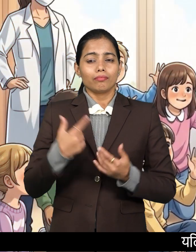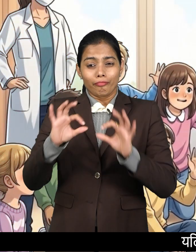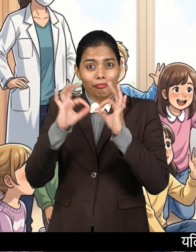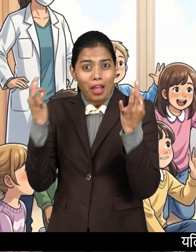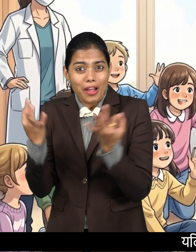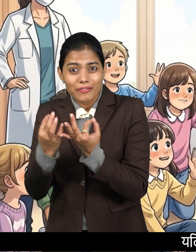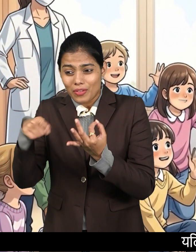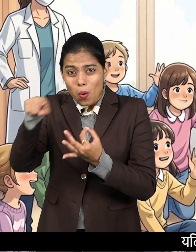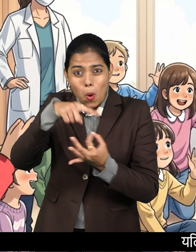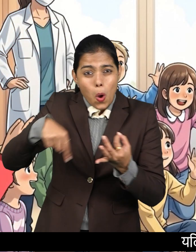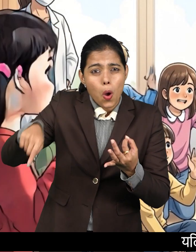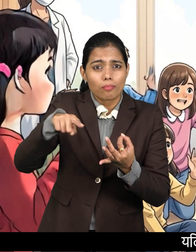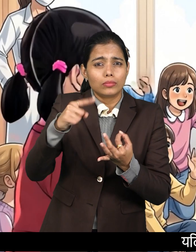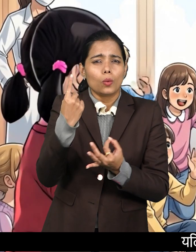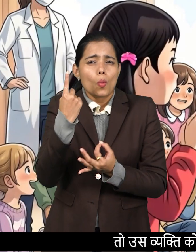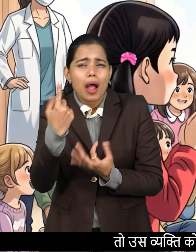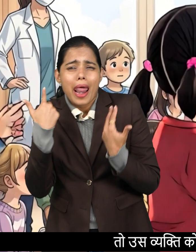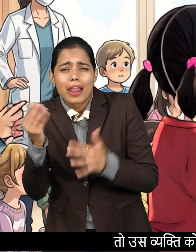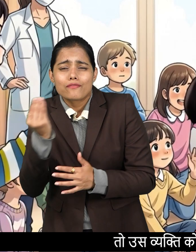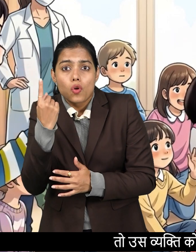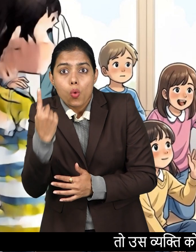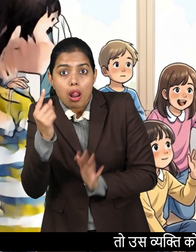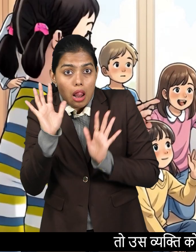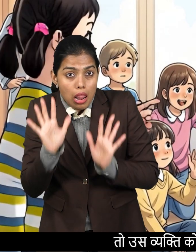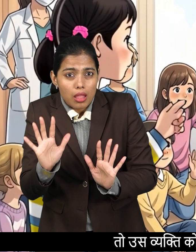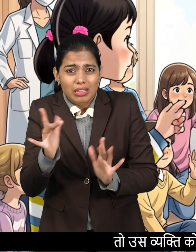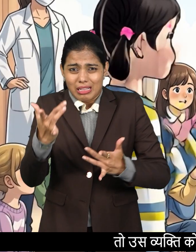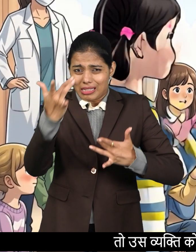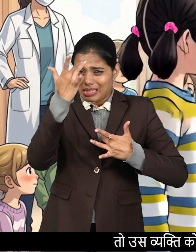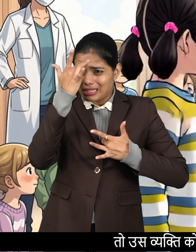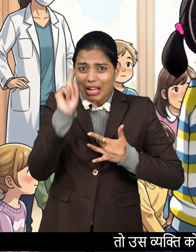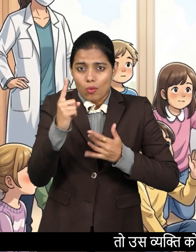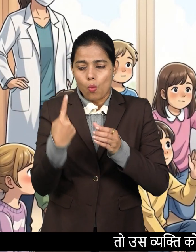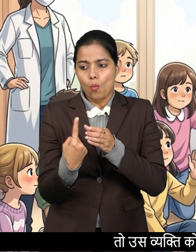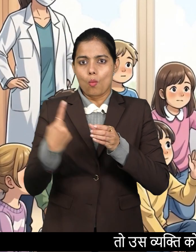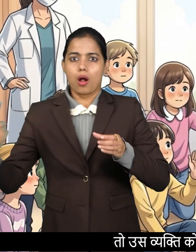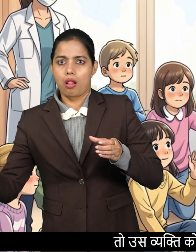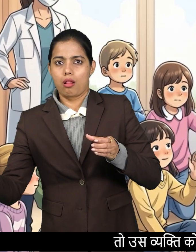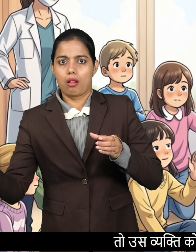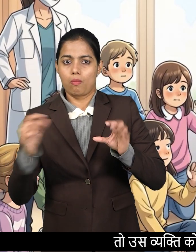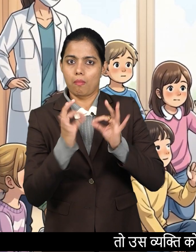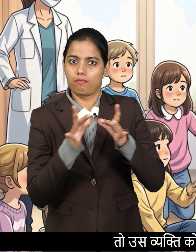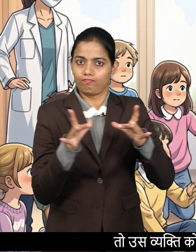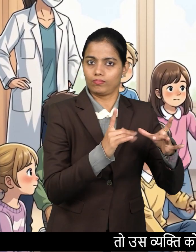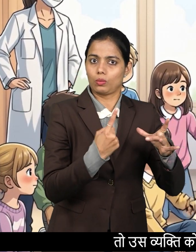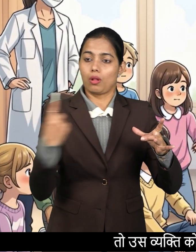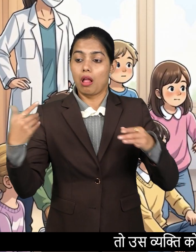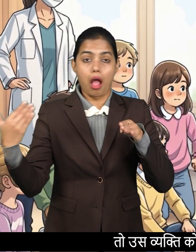यदि परिवार में कोई संक्रमित है तो उस व्यक्ति को अलग रखना चाहिए ताकि बीमारी न फैले।